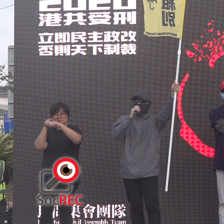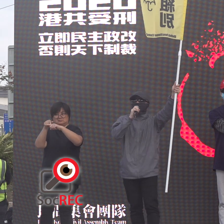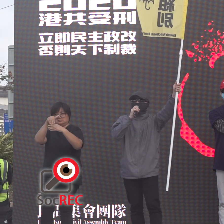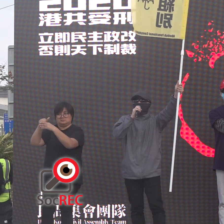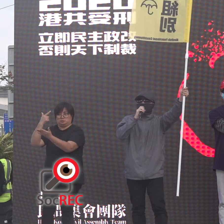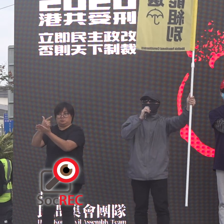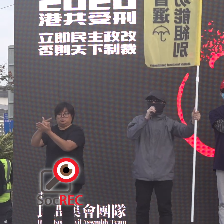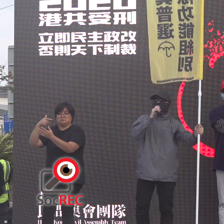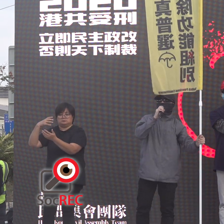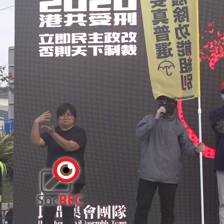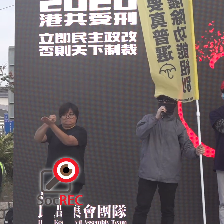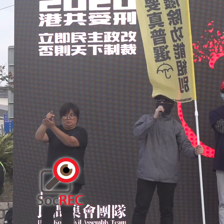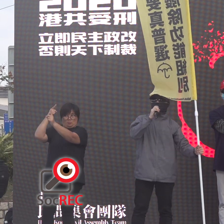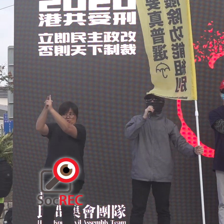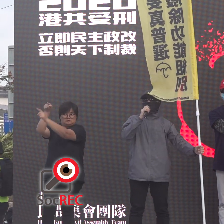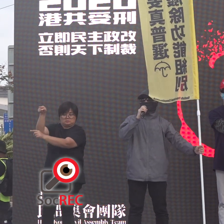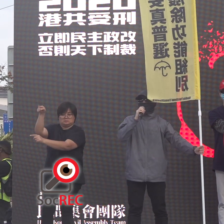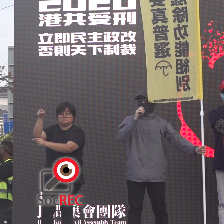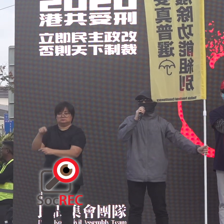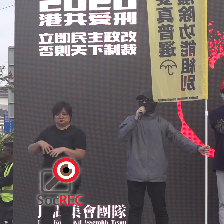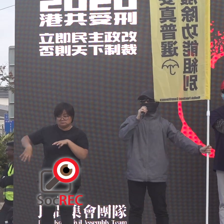要揾嘅嘢啊！